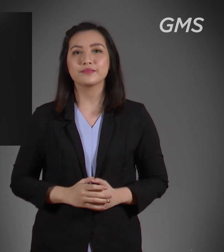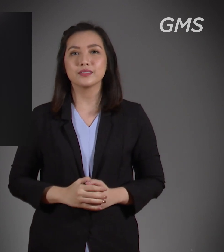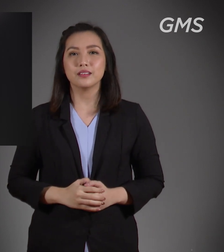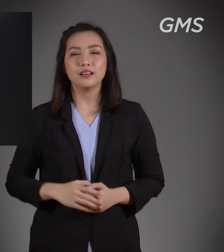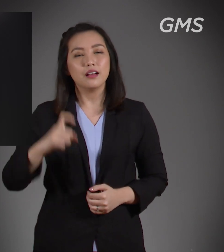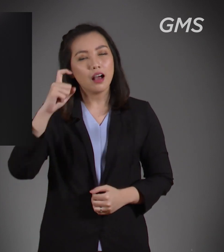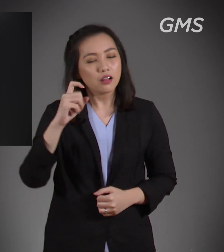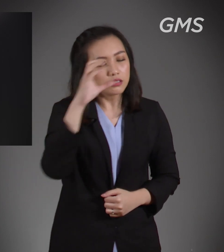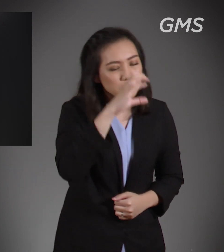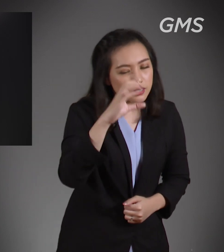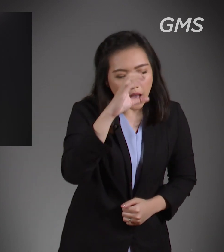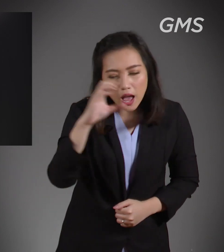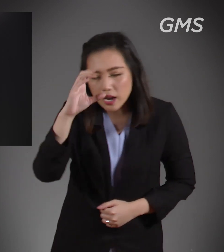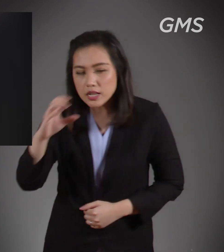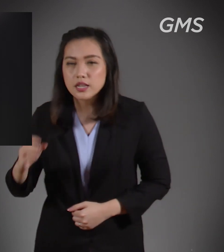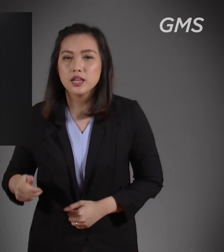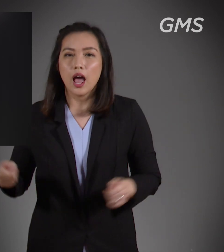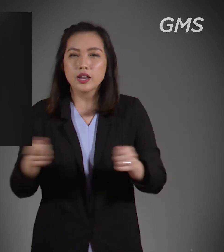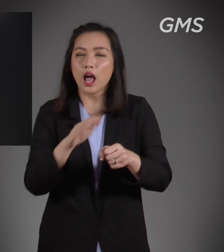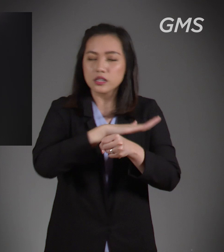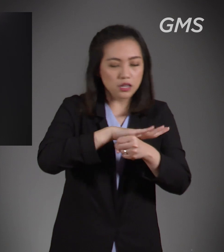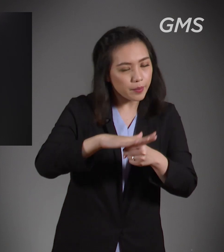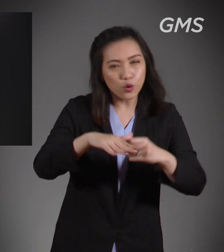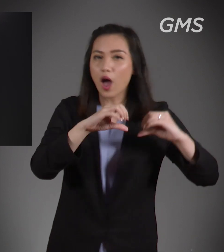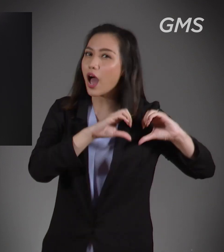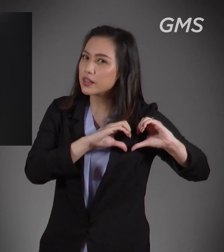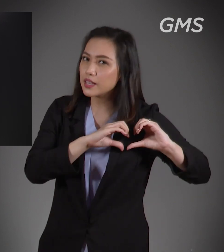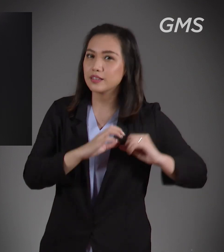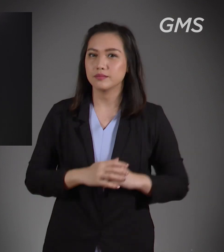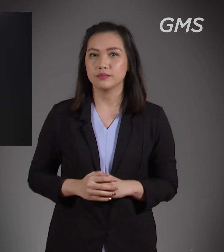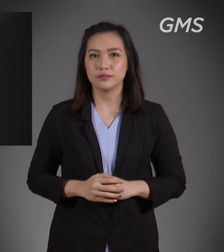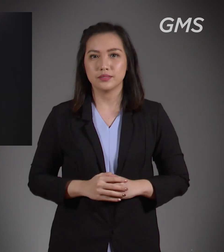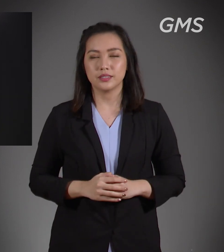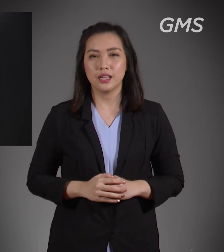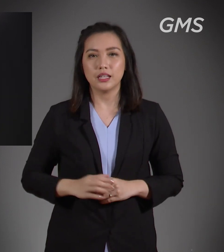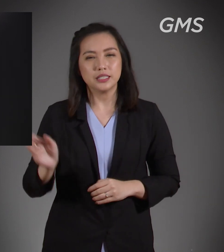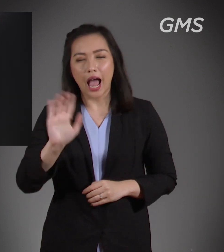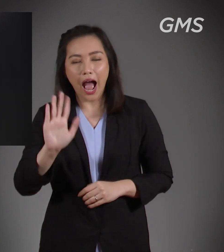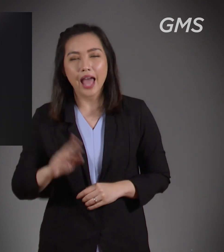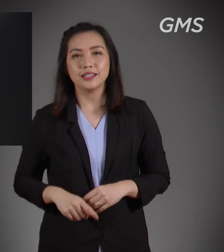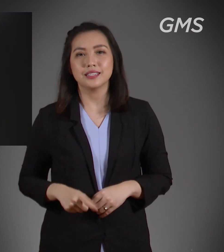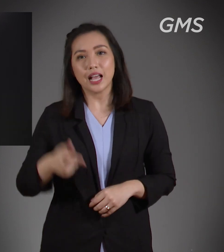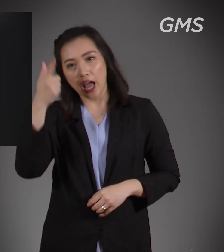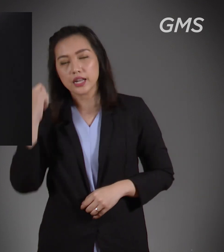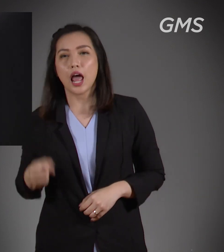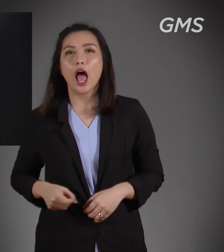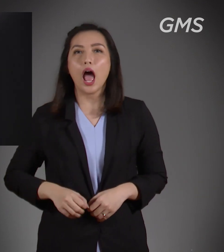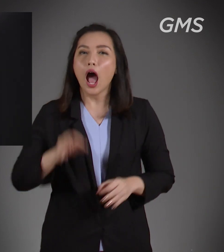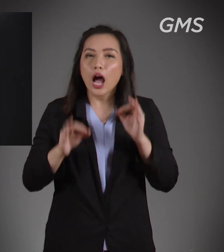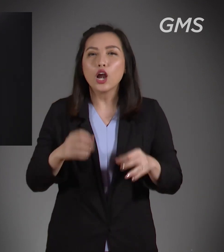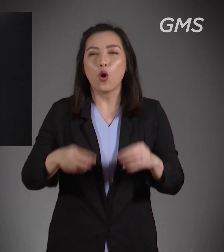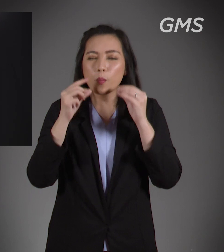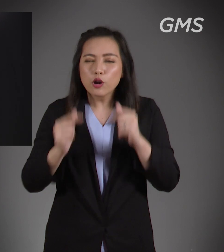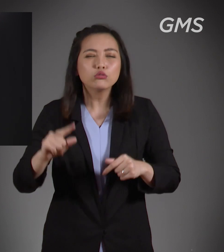Tuhan dengan segenap hatinya. Ini orang mencari Tuhan kalau terpaksa. Tahun depan, di penghujung tahun ini, buat resolusi